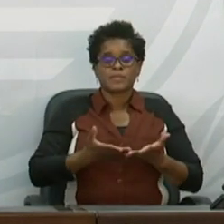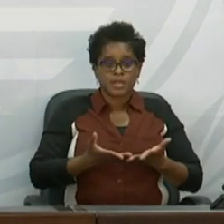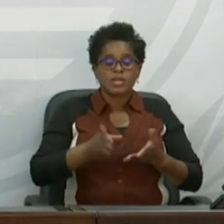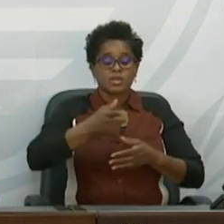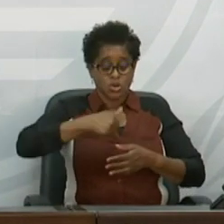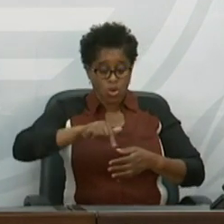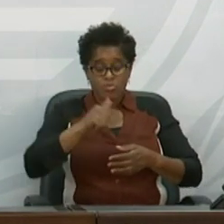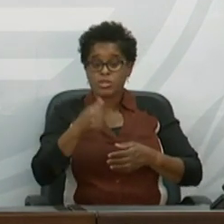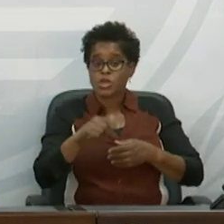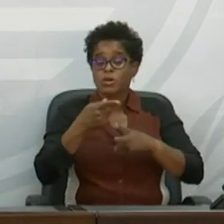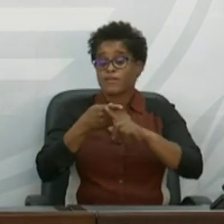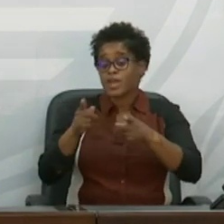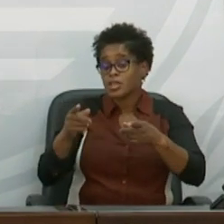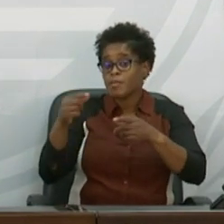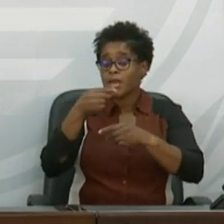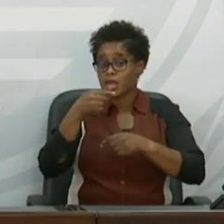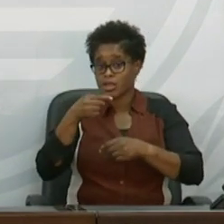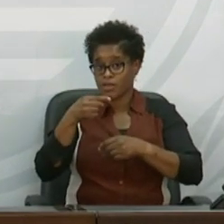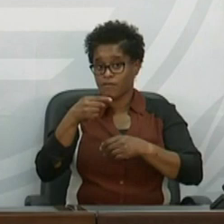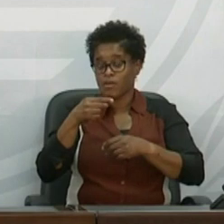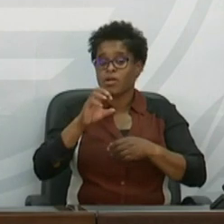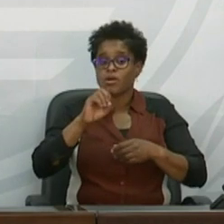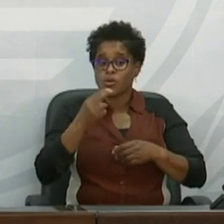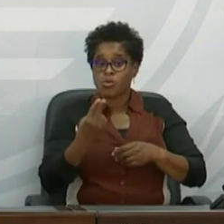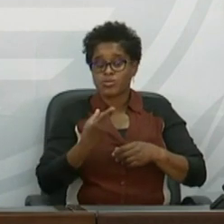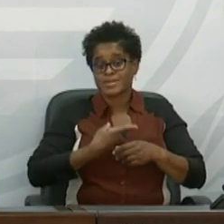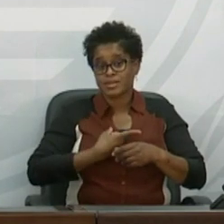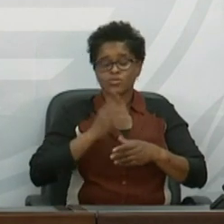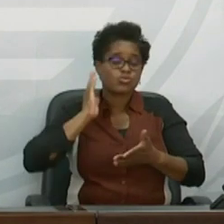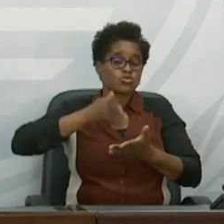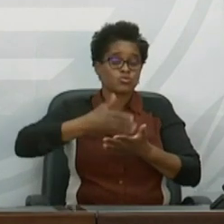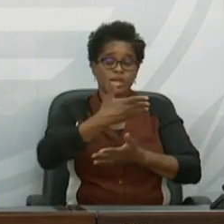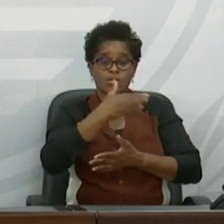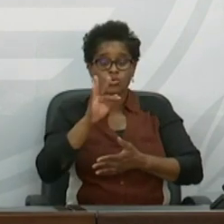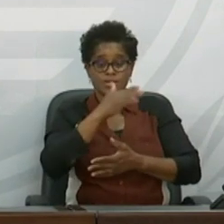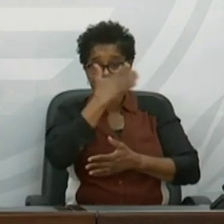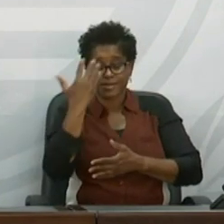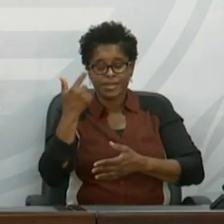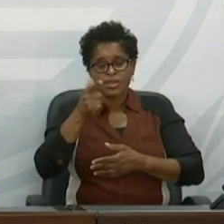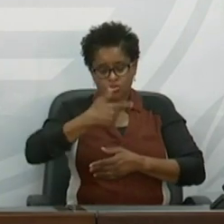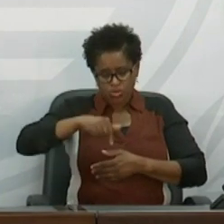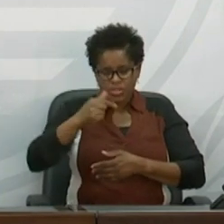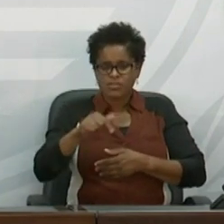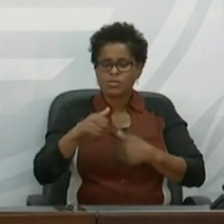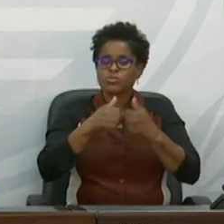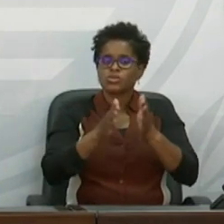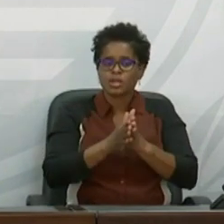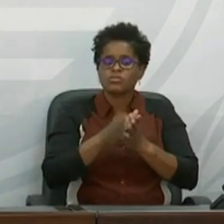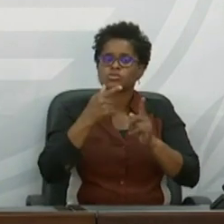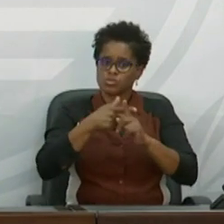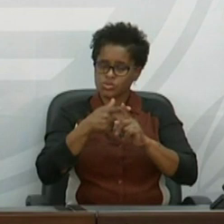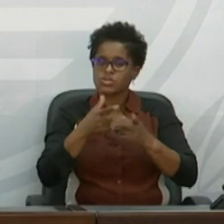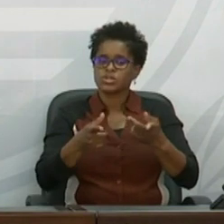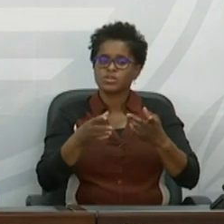Nós temos uma diferença para negativa, ou seja, nos últimos 14 dias tivemos um total de casos